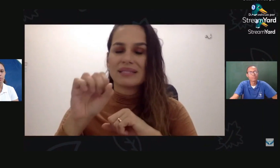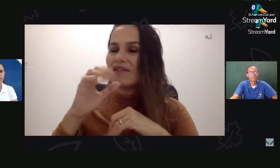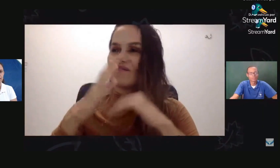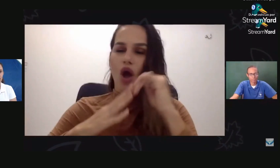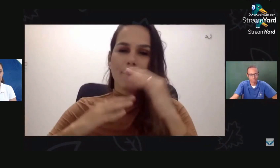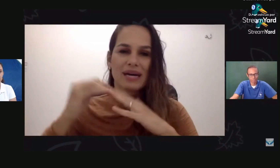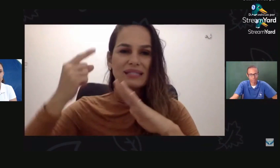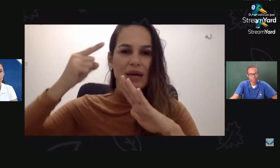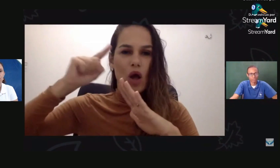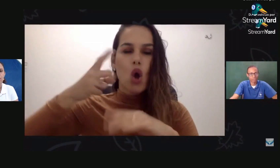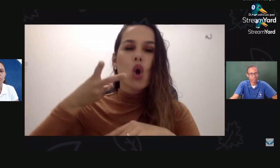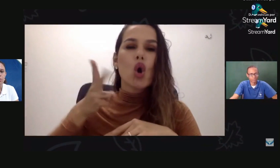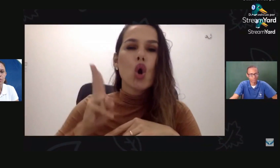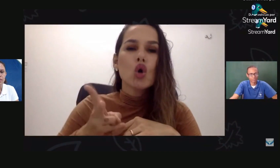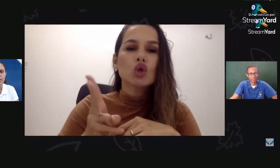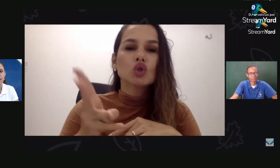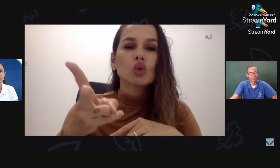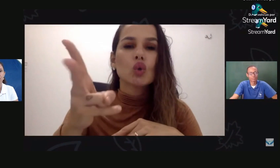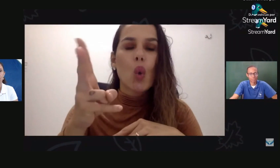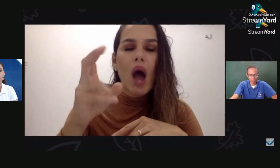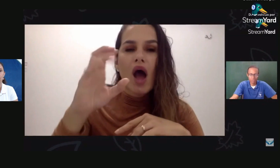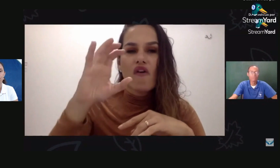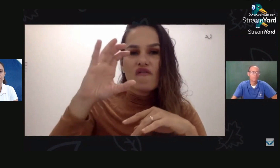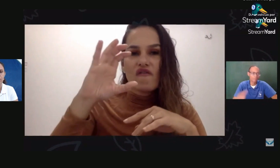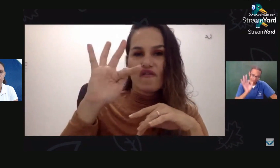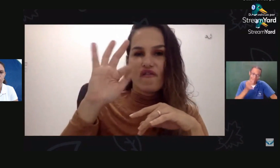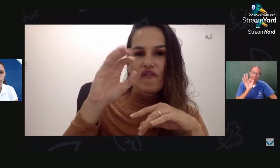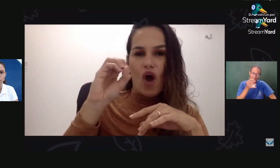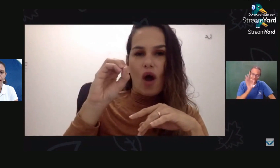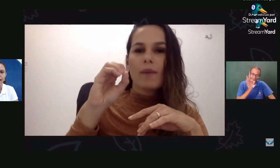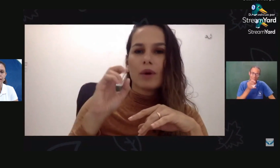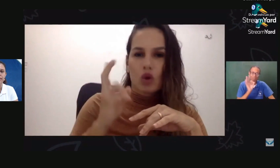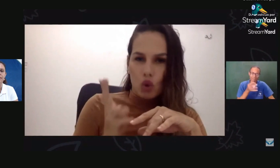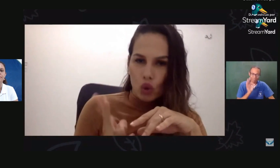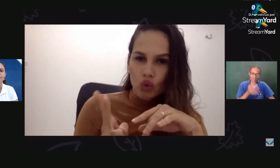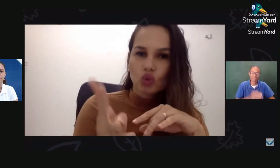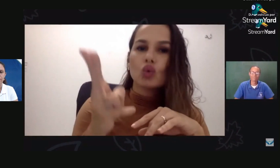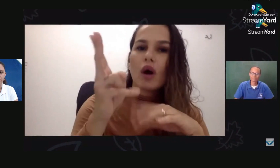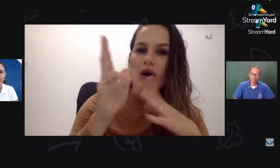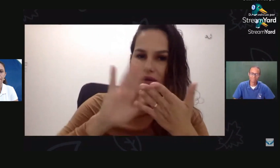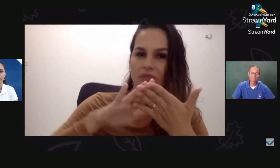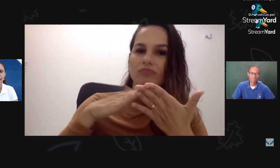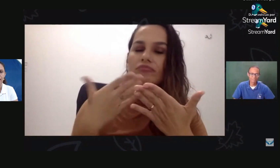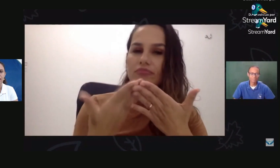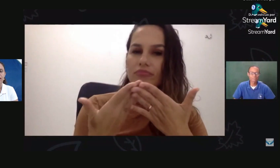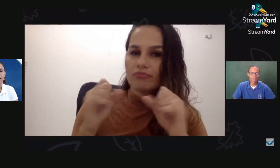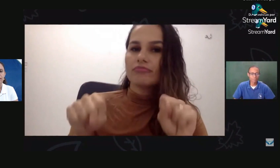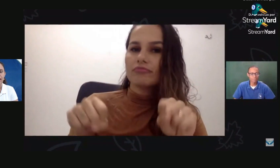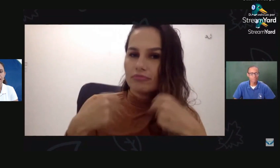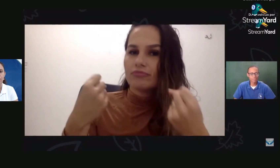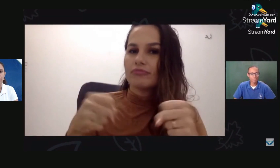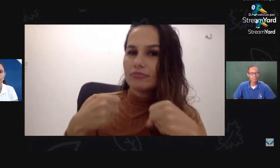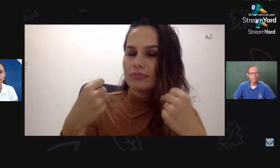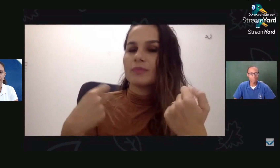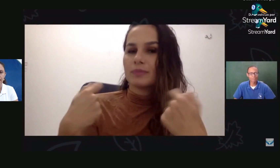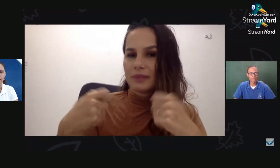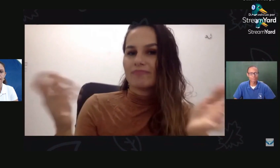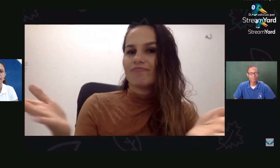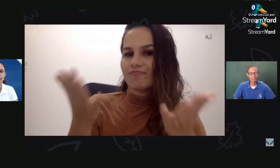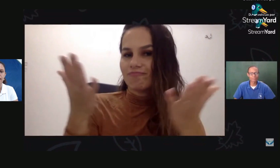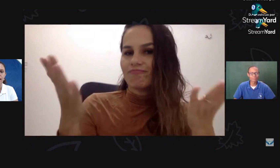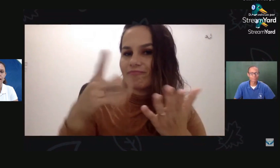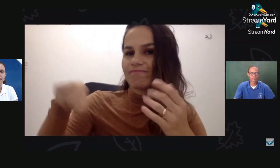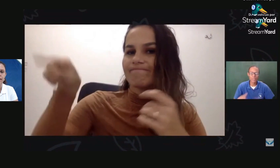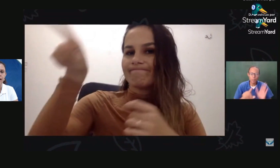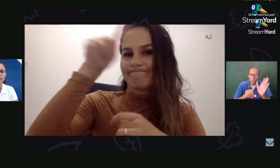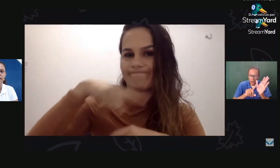busque formação, busque, então, formação continuada, né, para ter aí uma